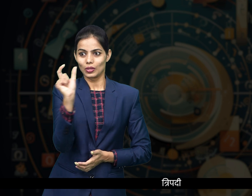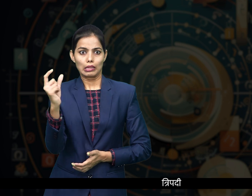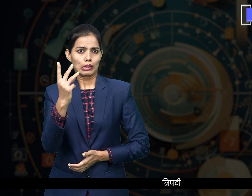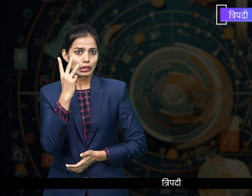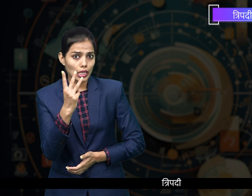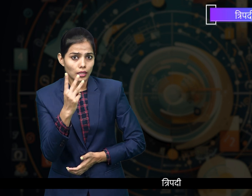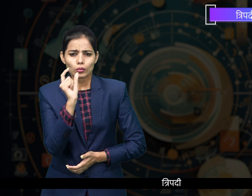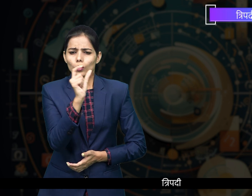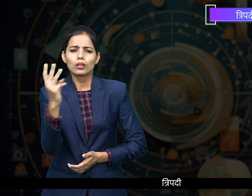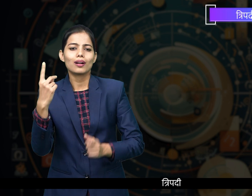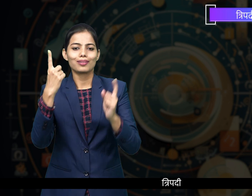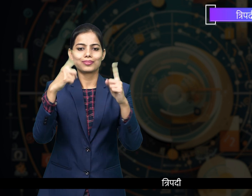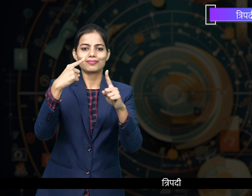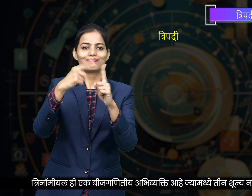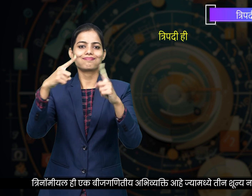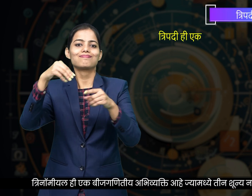त्रिपदी.